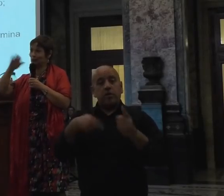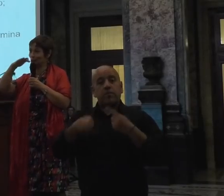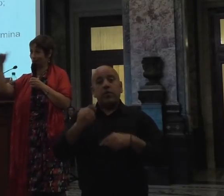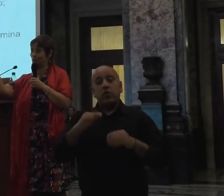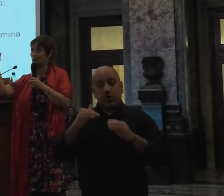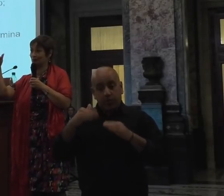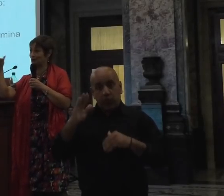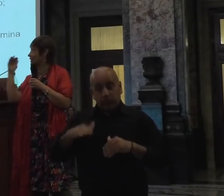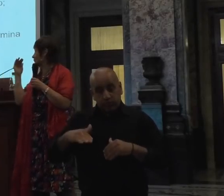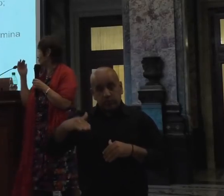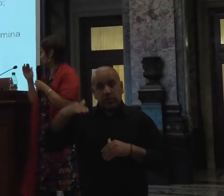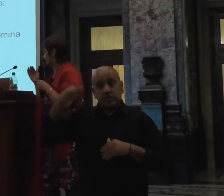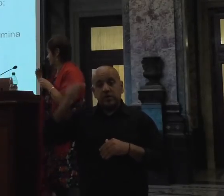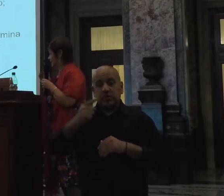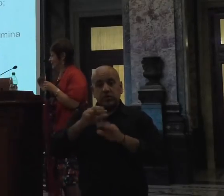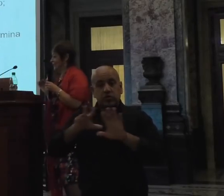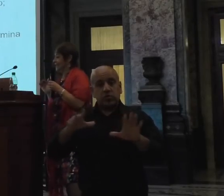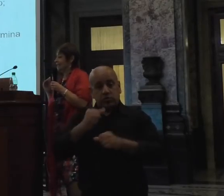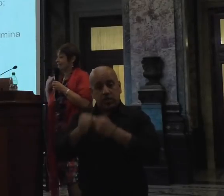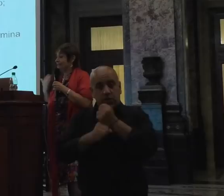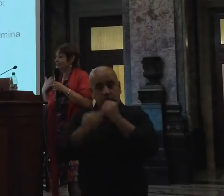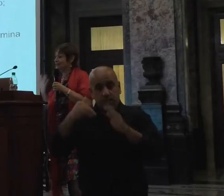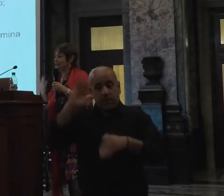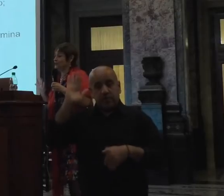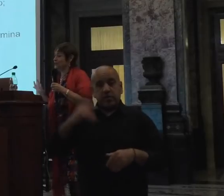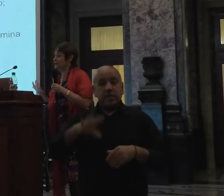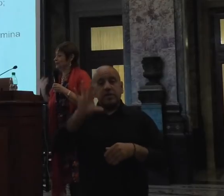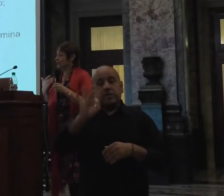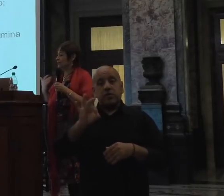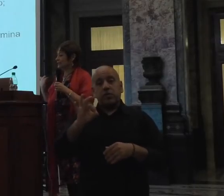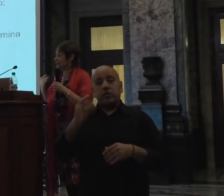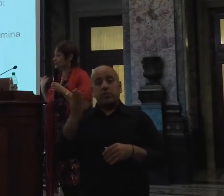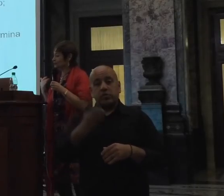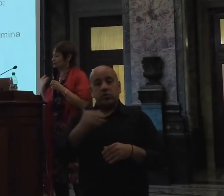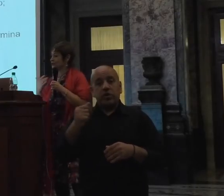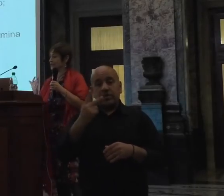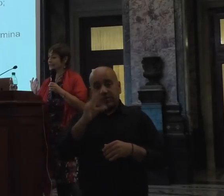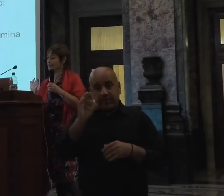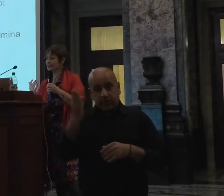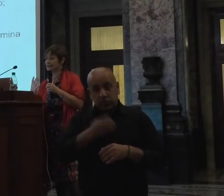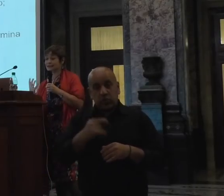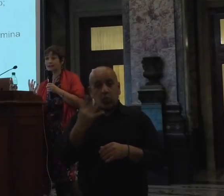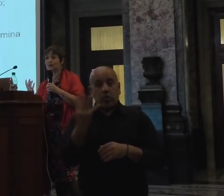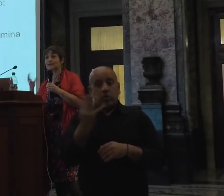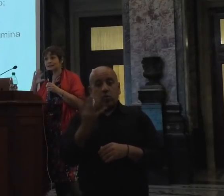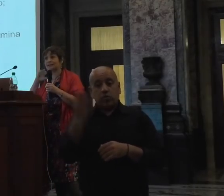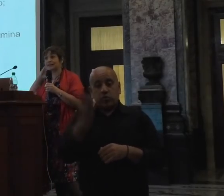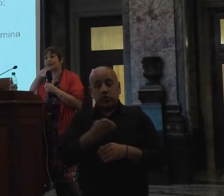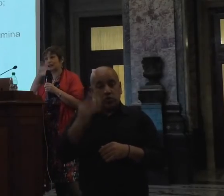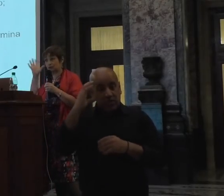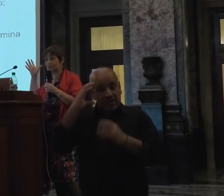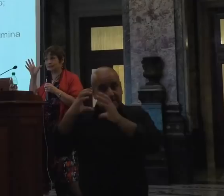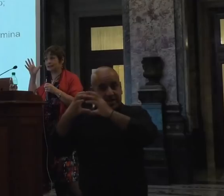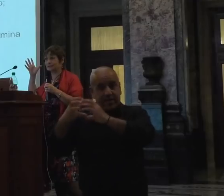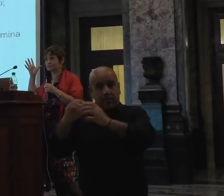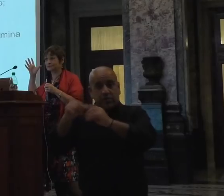de los 18 tenemos 20% constante. De ese 20%, el 44% de la energía del cerebro está destinada